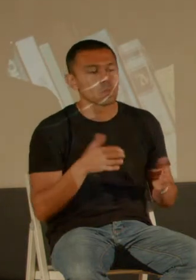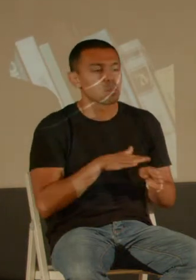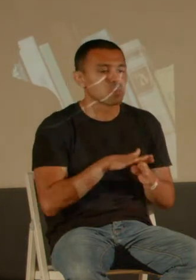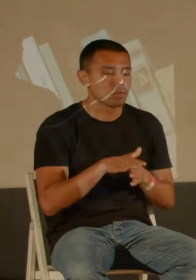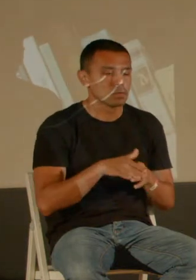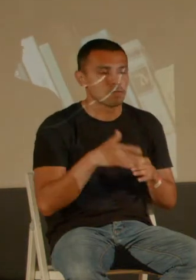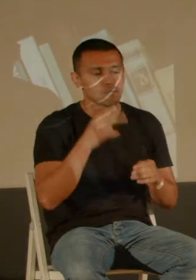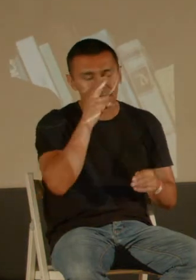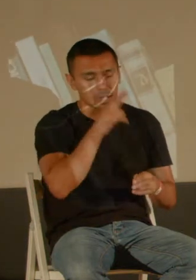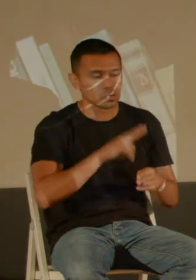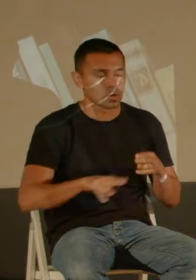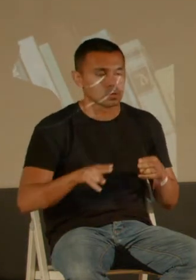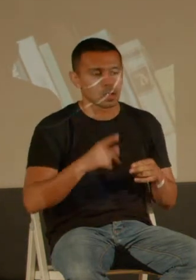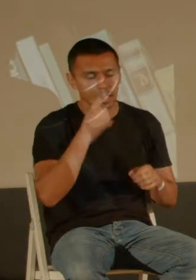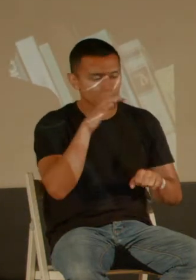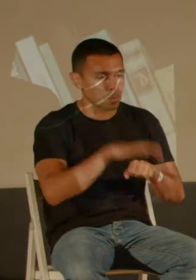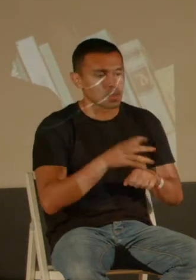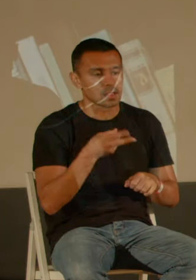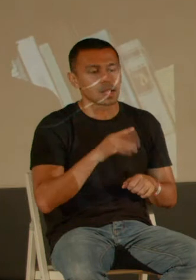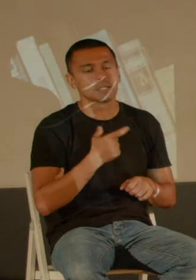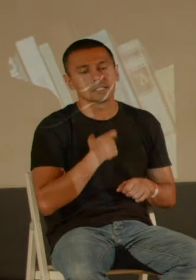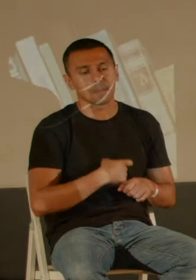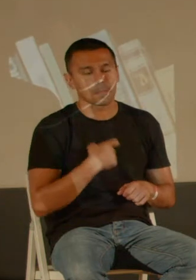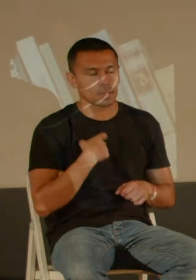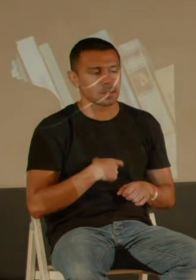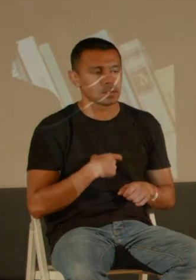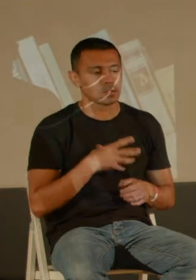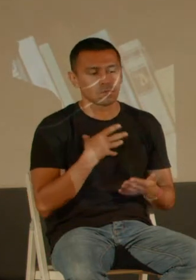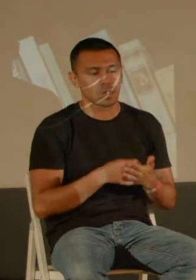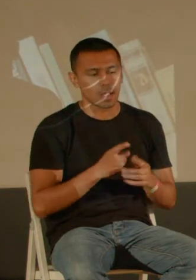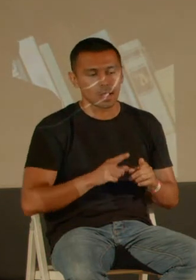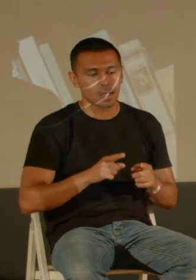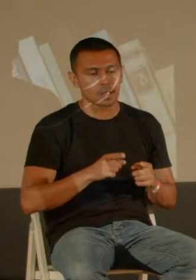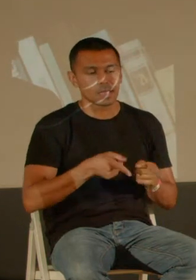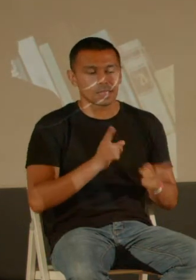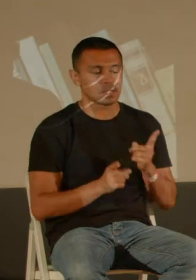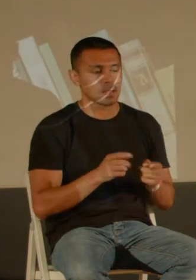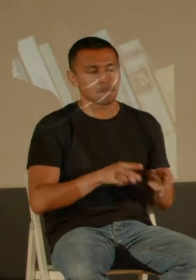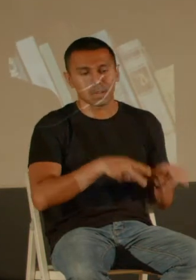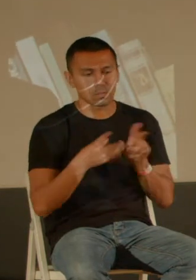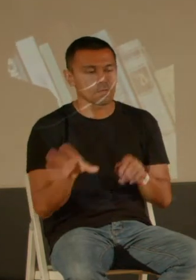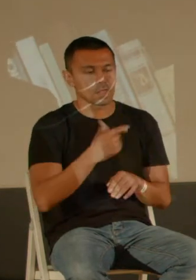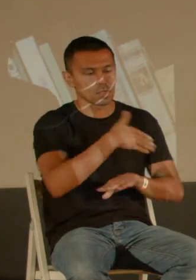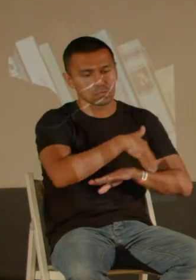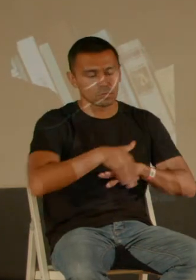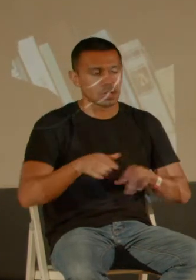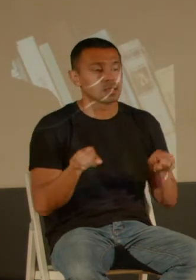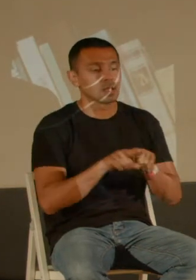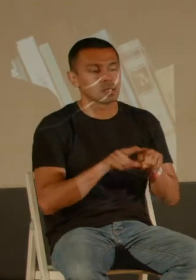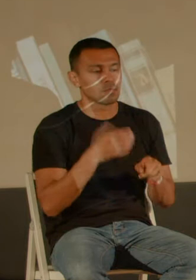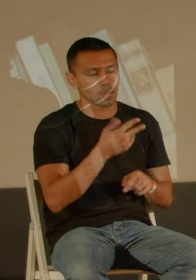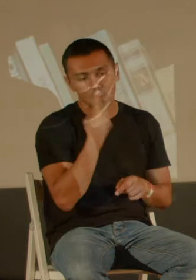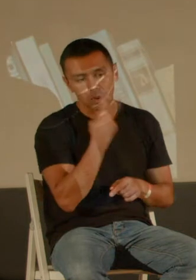повністю втрачається непомітно для себе своя ідентичність і переноситься все назовні. І так само